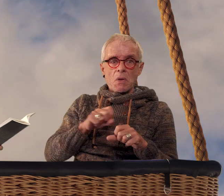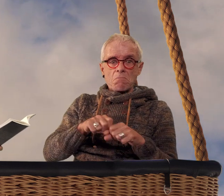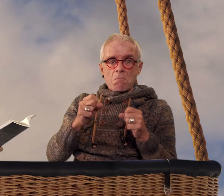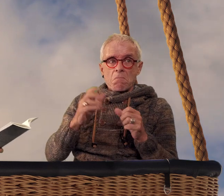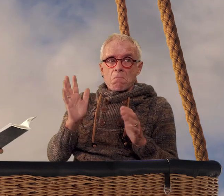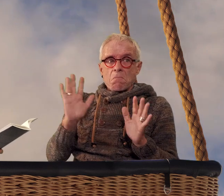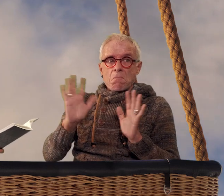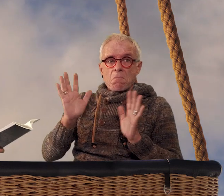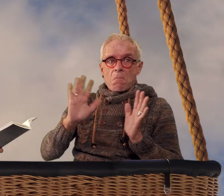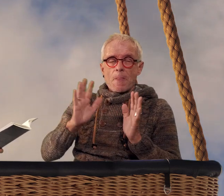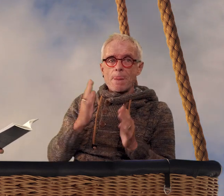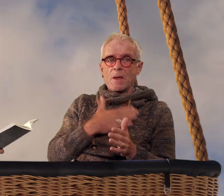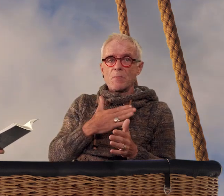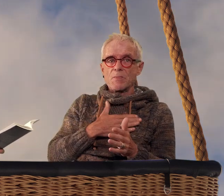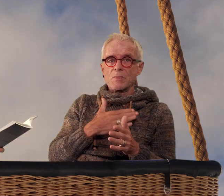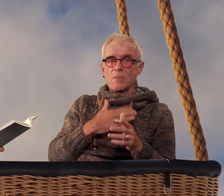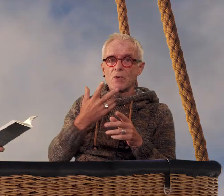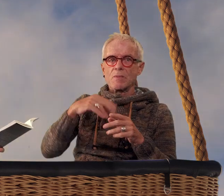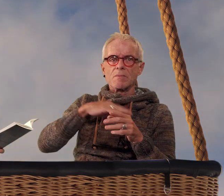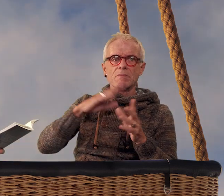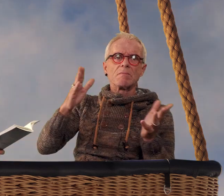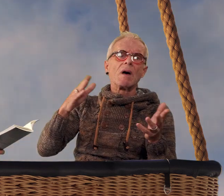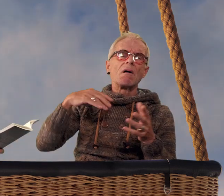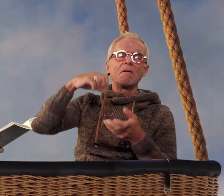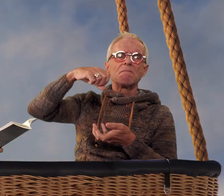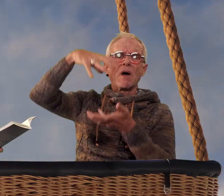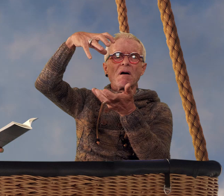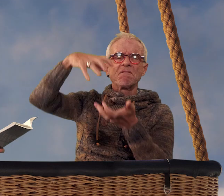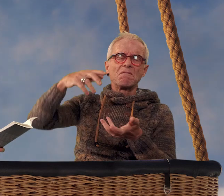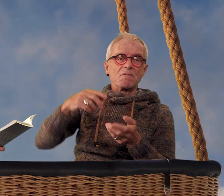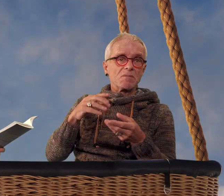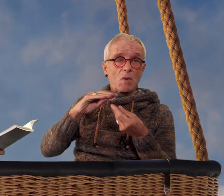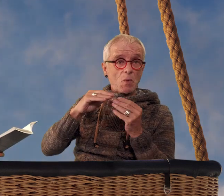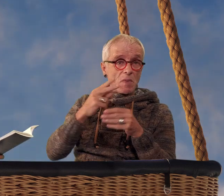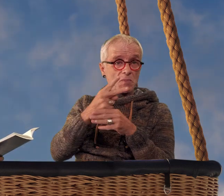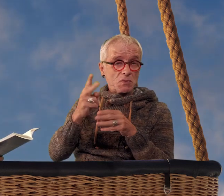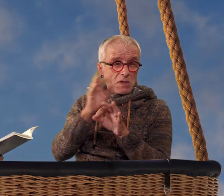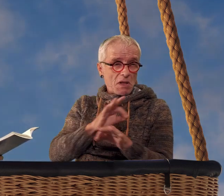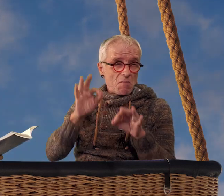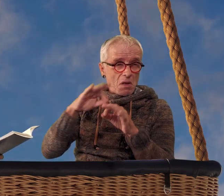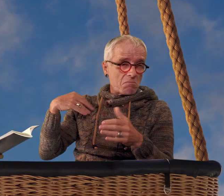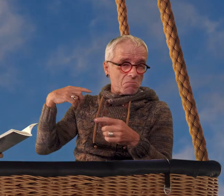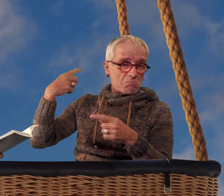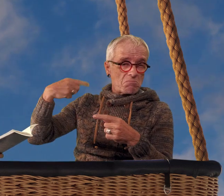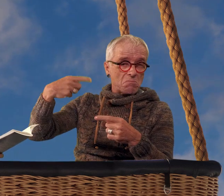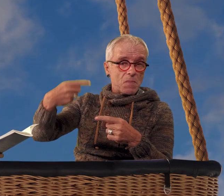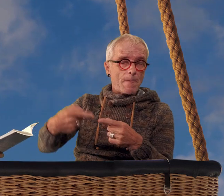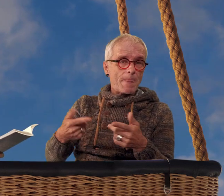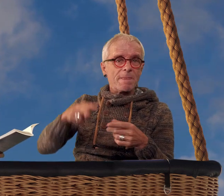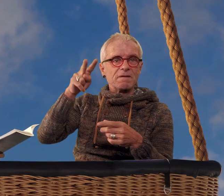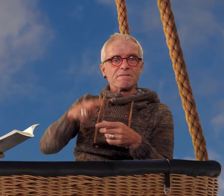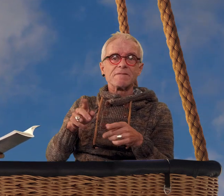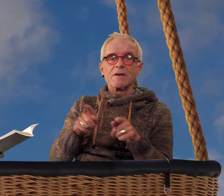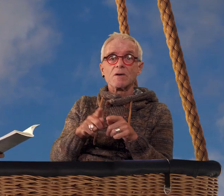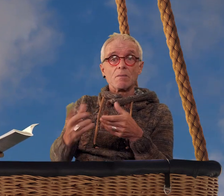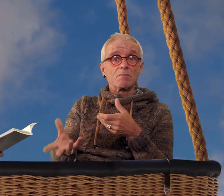de ces excursions qui, grâce à l'habileté des aéronautes actuels, sont dépourvues de tout danger. Comme ils faisaient en quelque